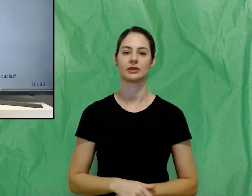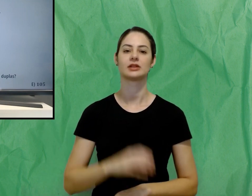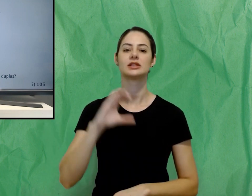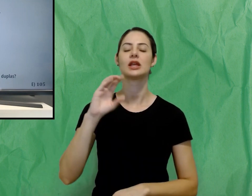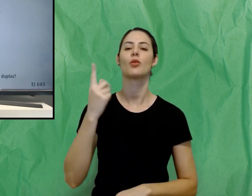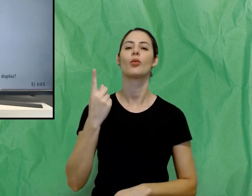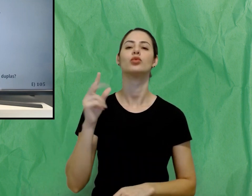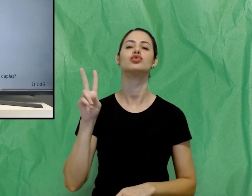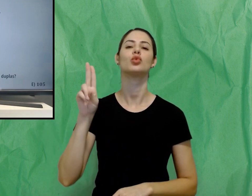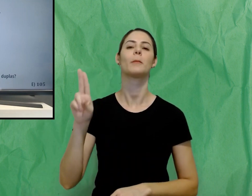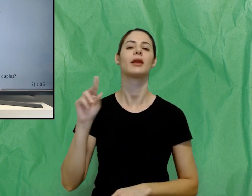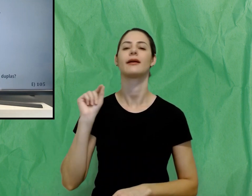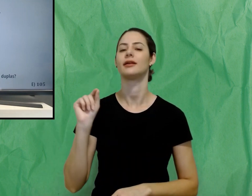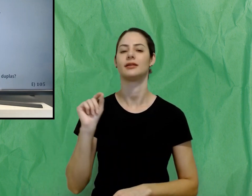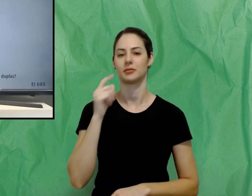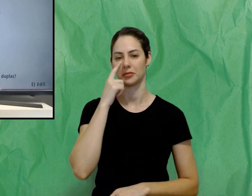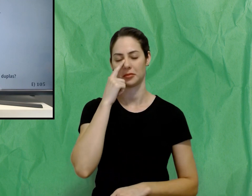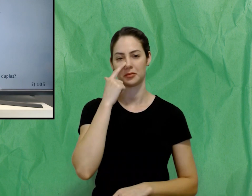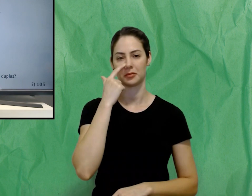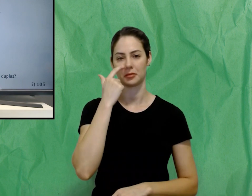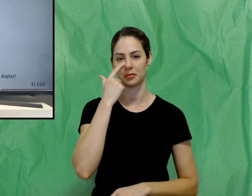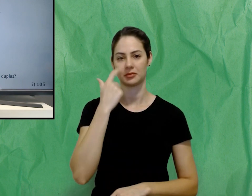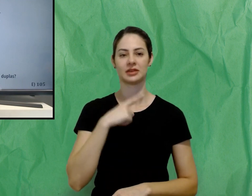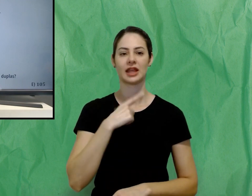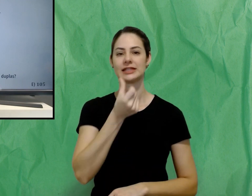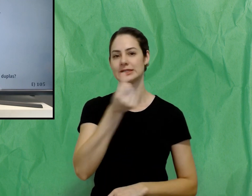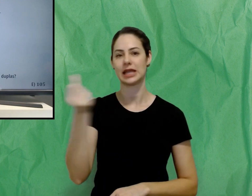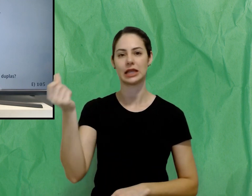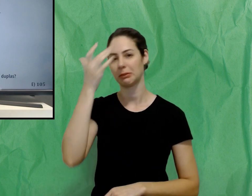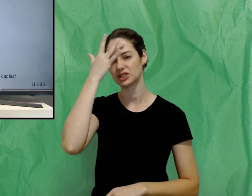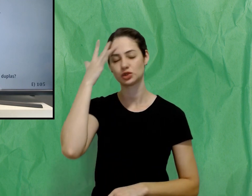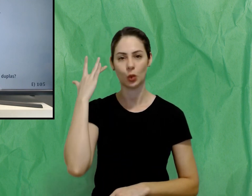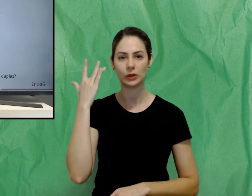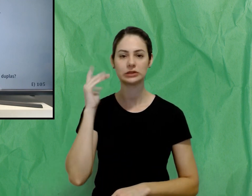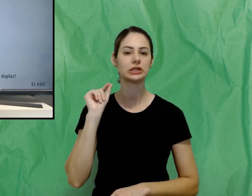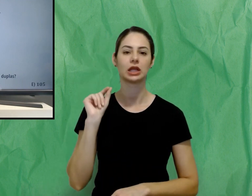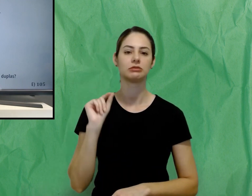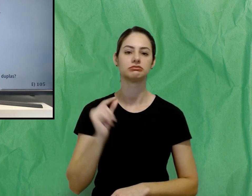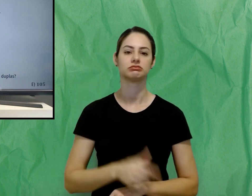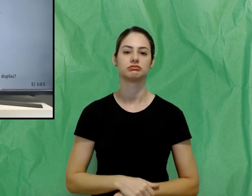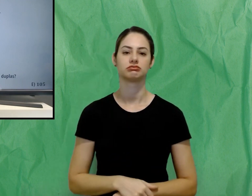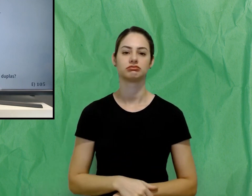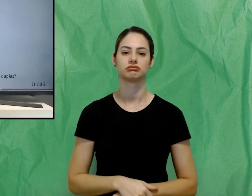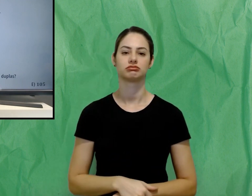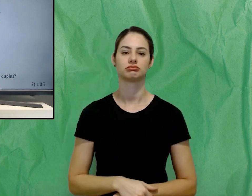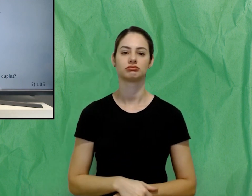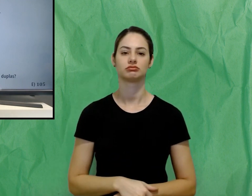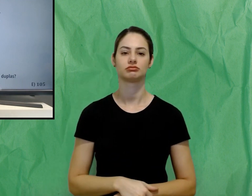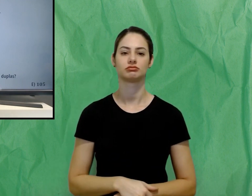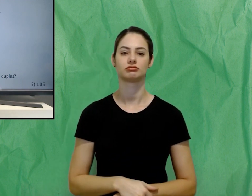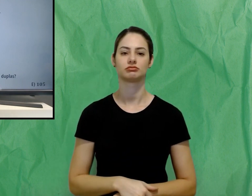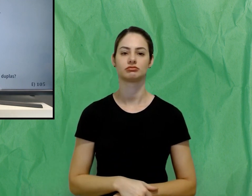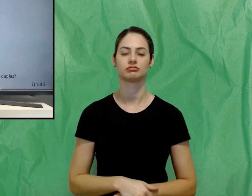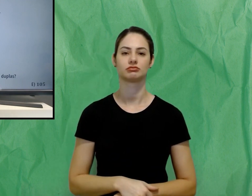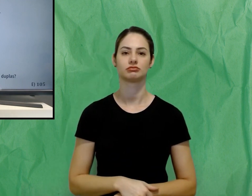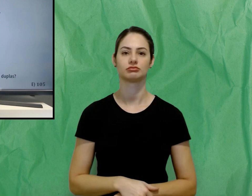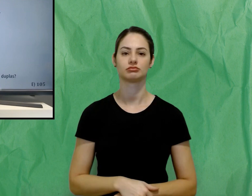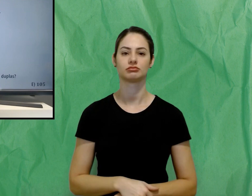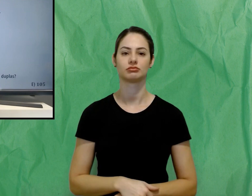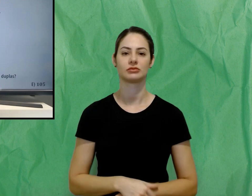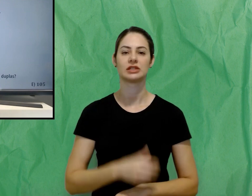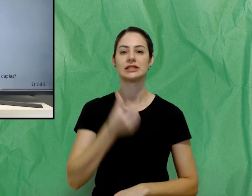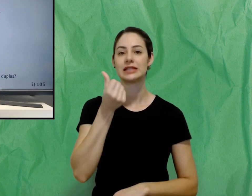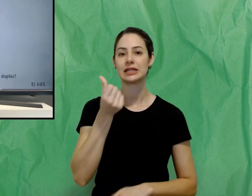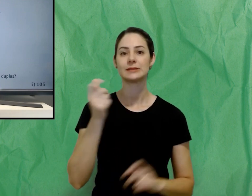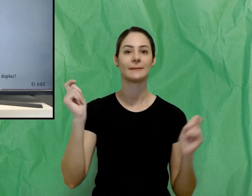só, nós temos aqui 6 destros. Portanto, teremos 6 possibilidades, que